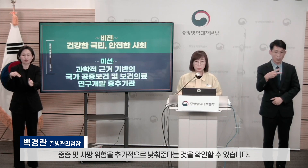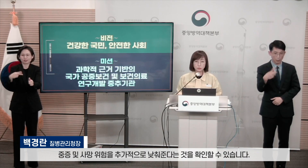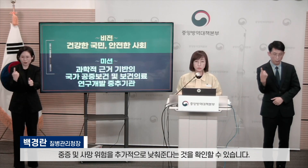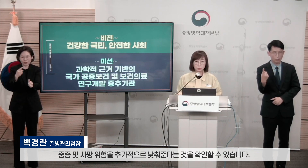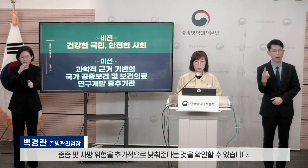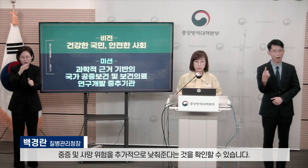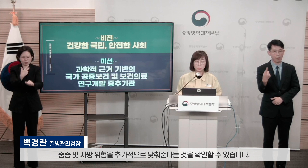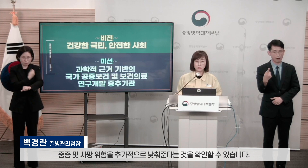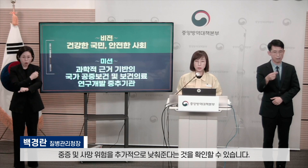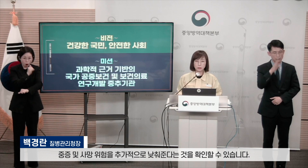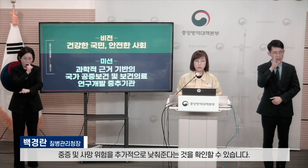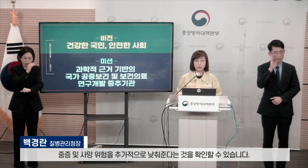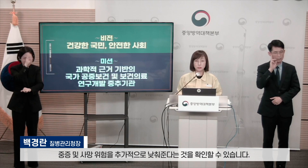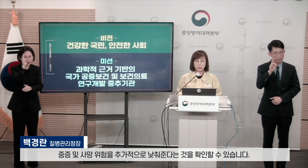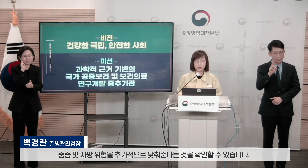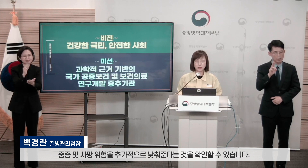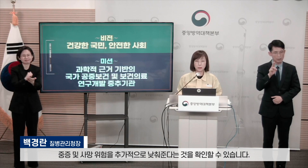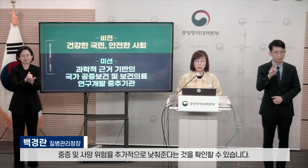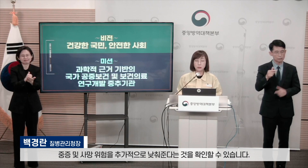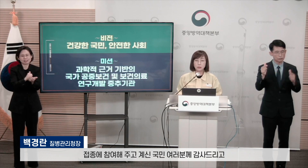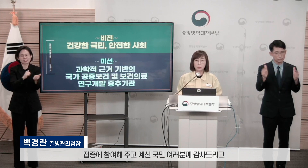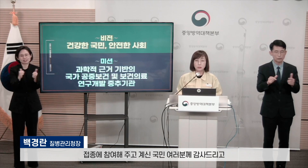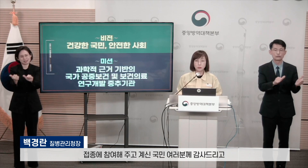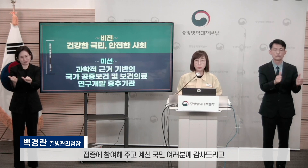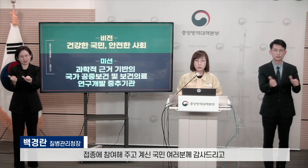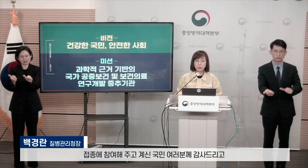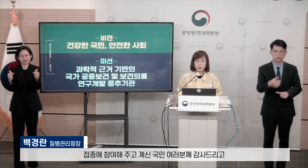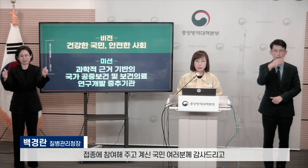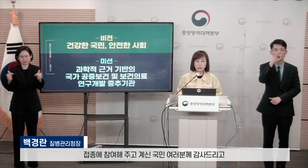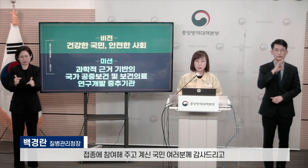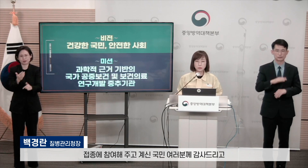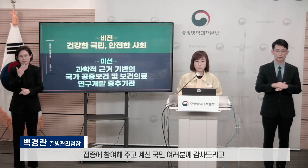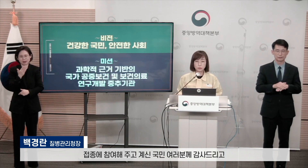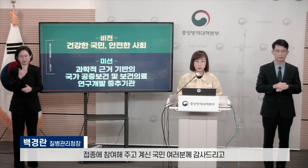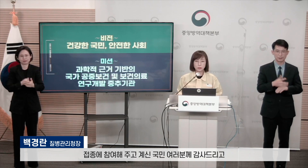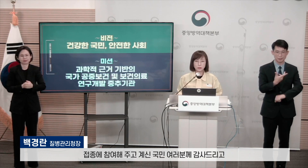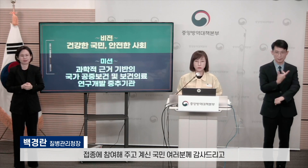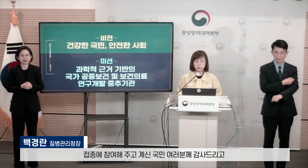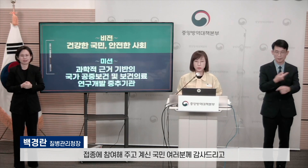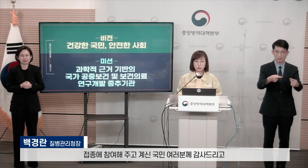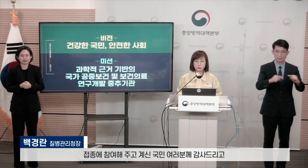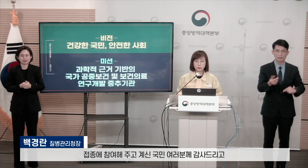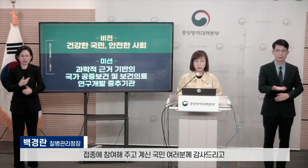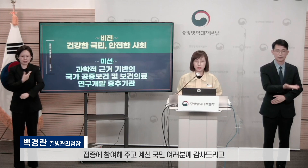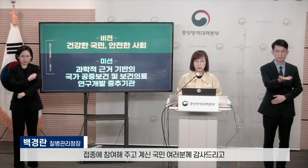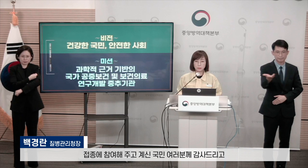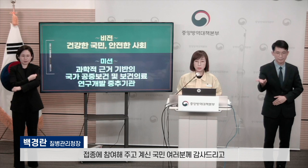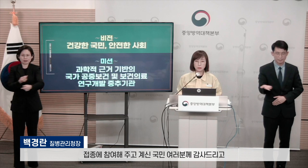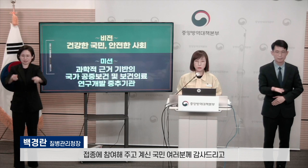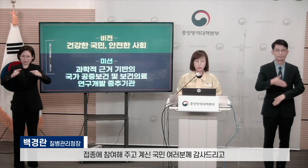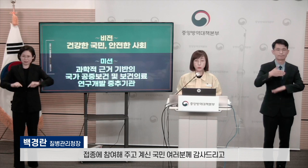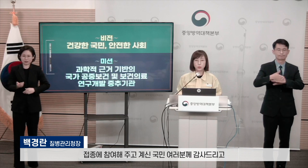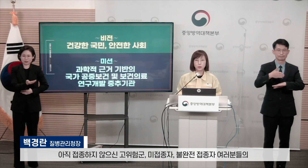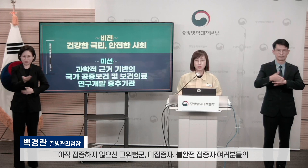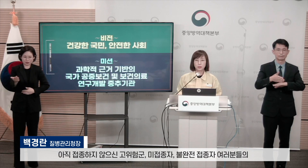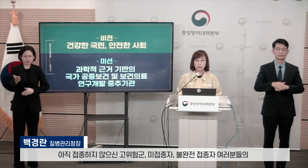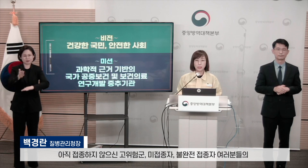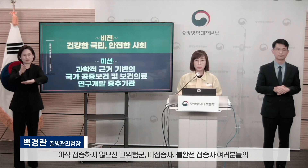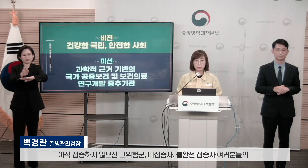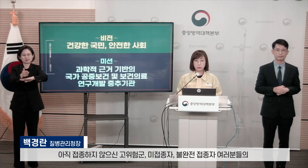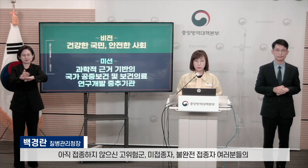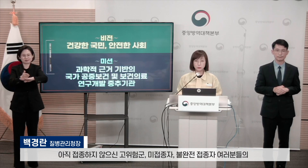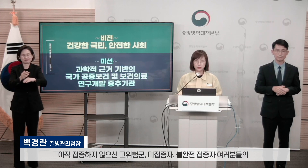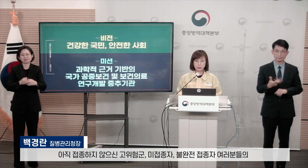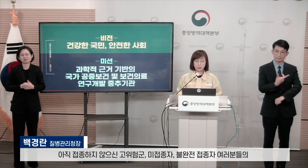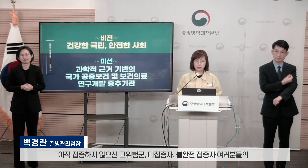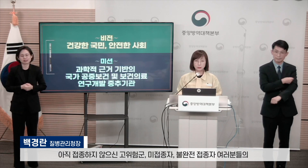추가적으로 낮춰준다는 것을 확인할 수 있습니다. 접종에 참여해주고 계신 국민 여러분께 감사드리고